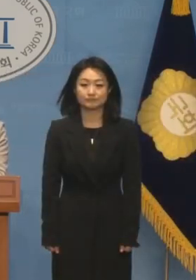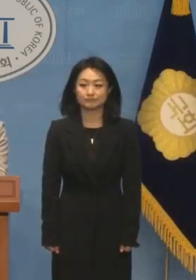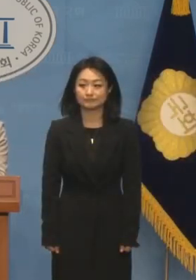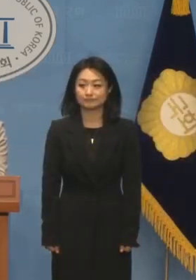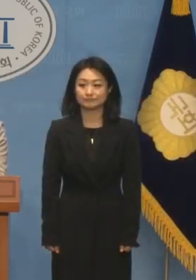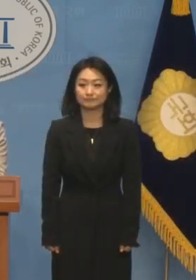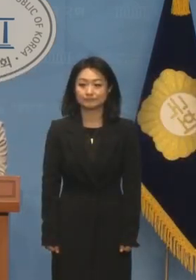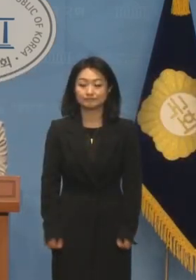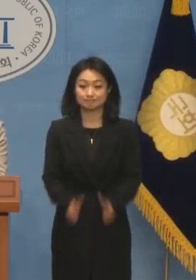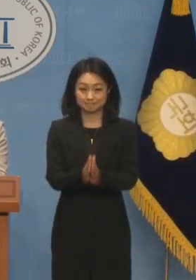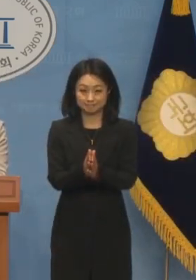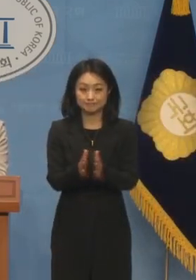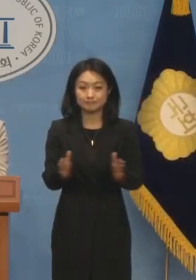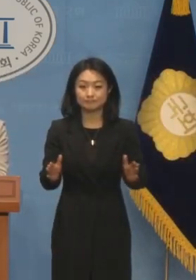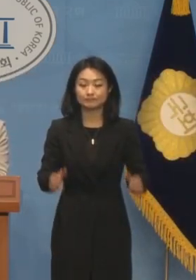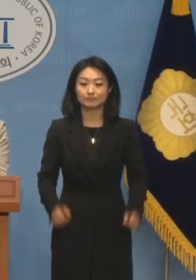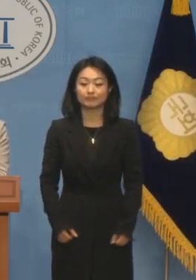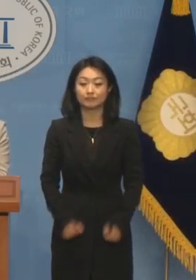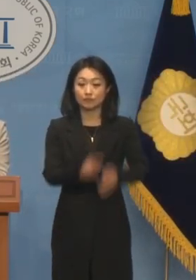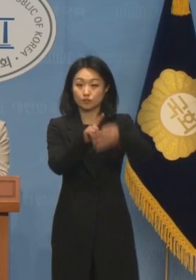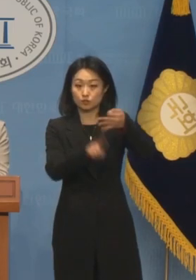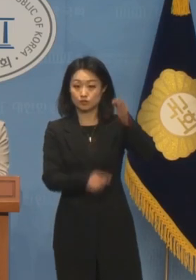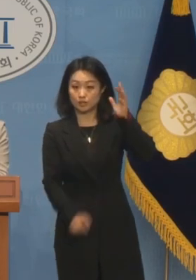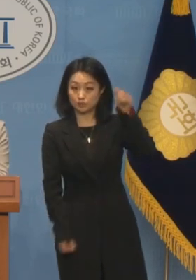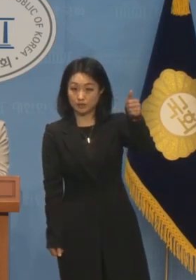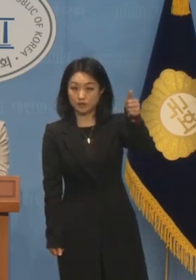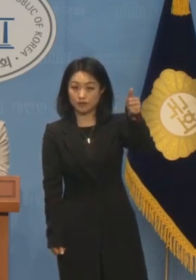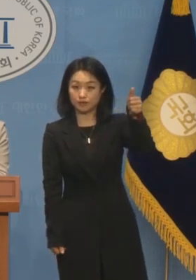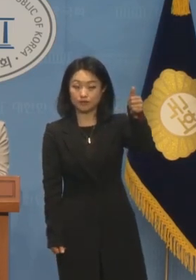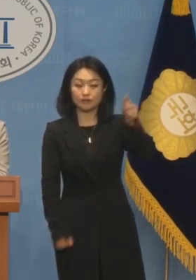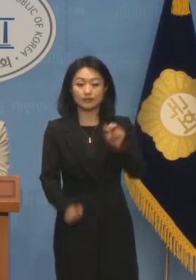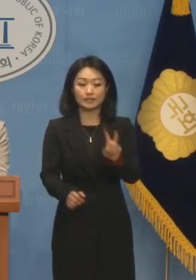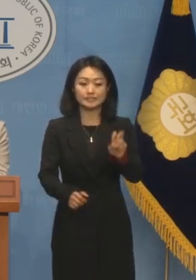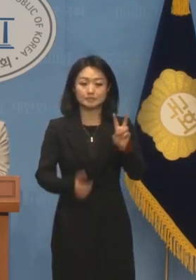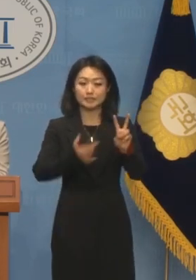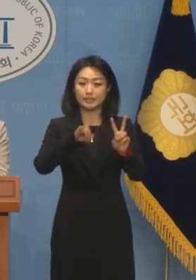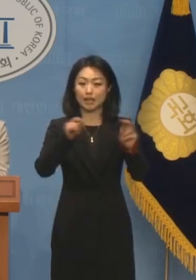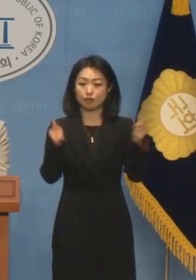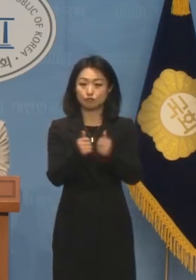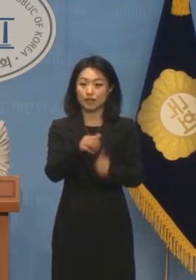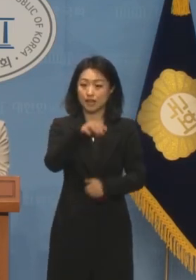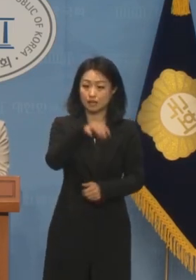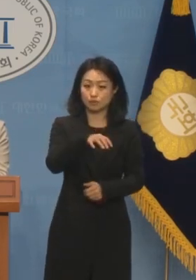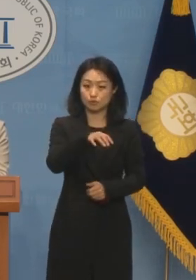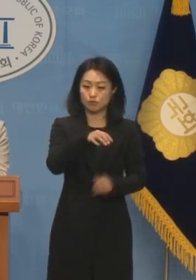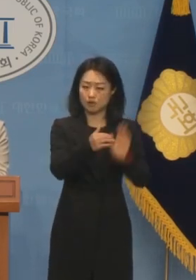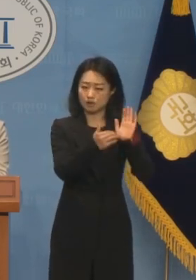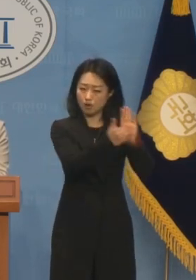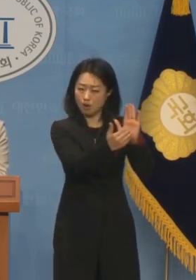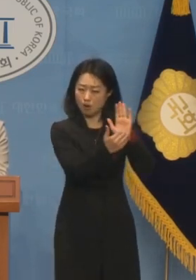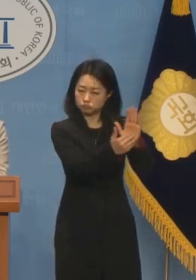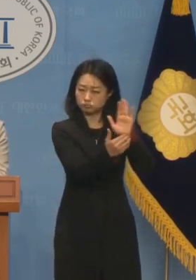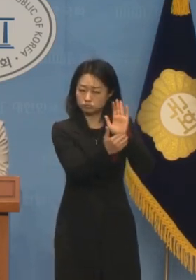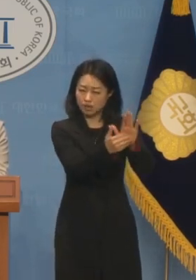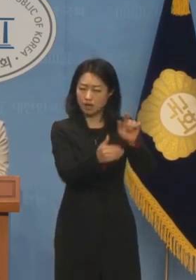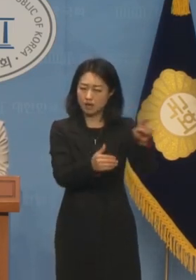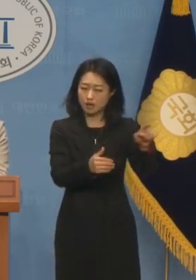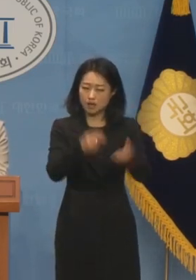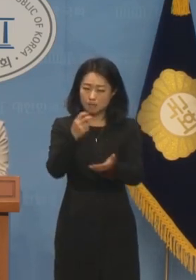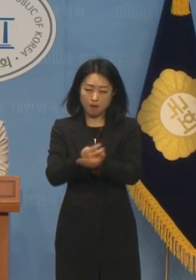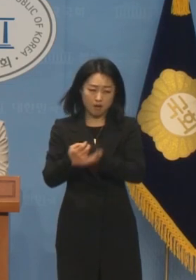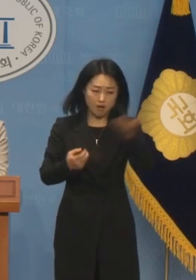네, 시작하겠습니다. 윤석열 대통령은 22대 국회에서도 거부권을 마구잡이로